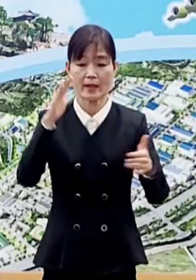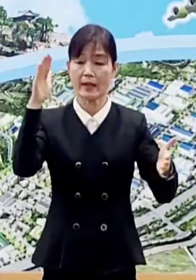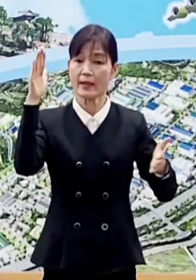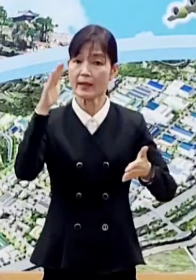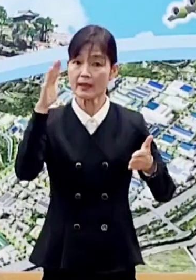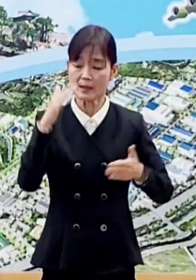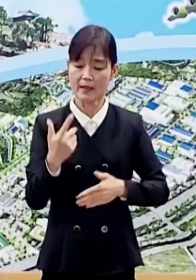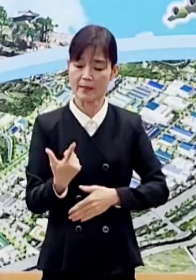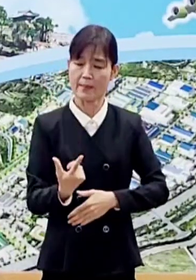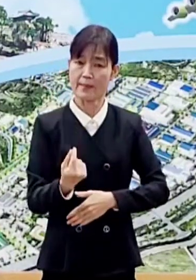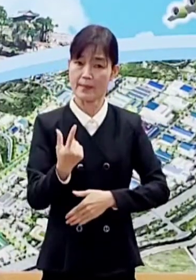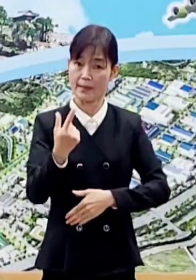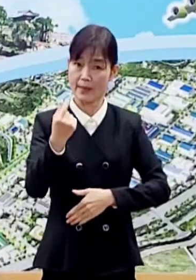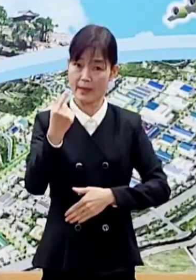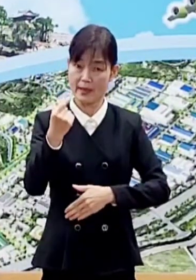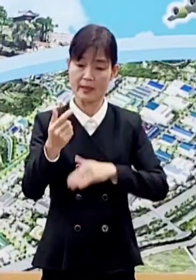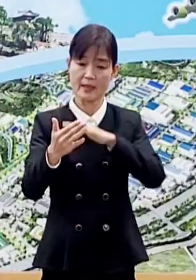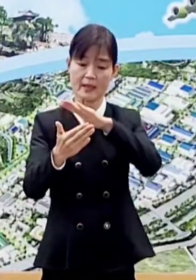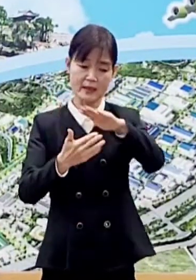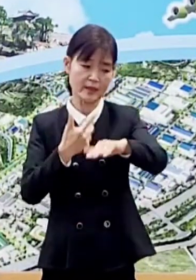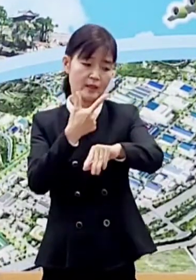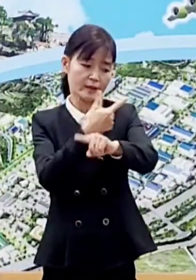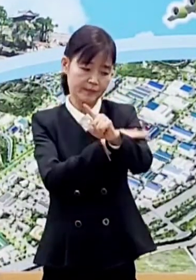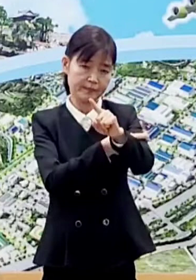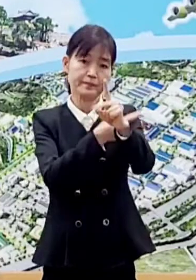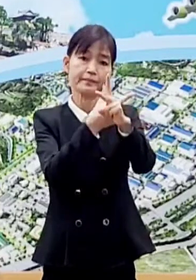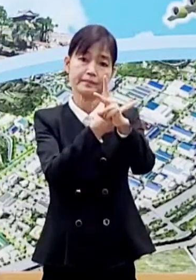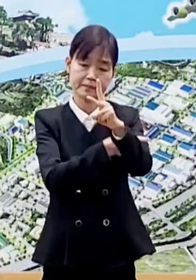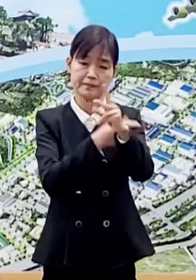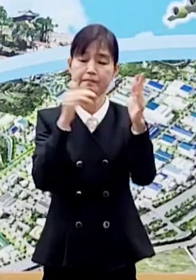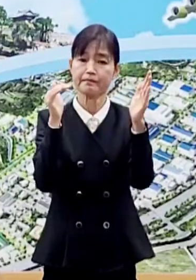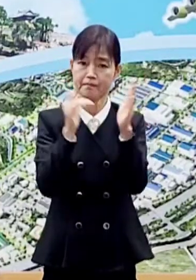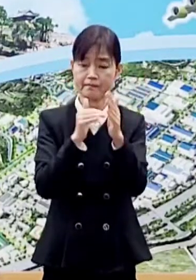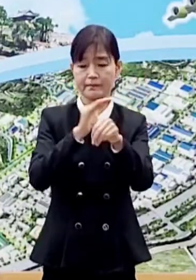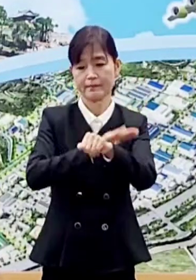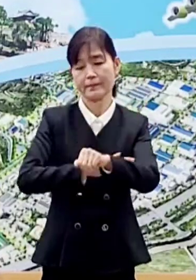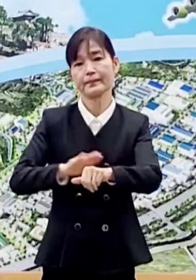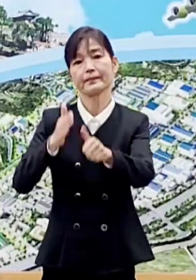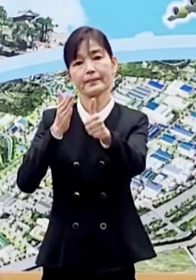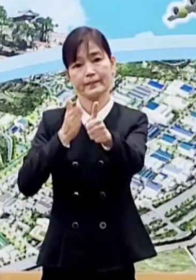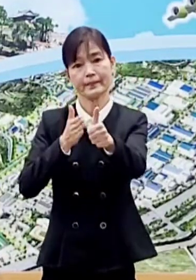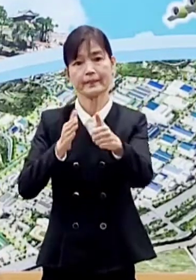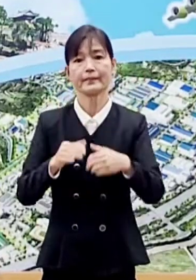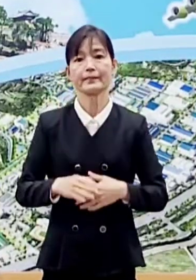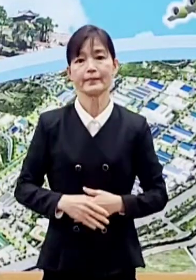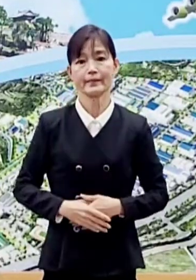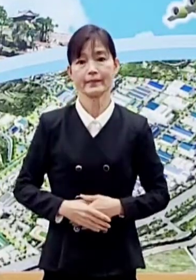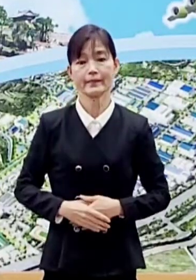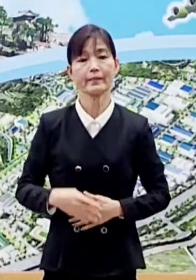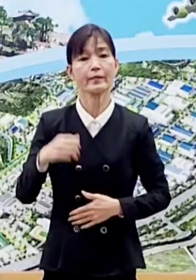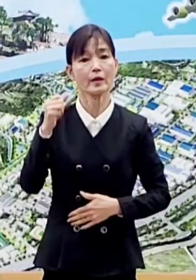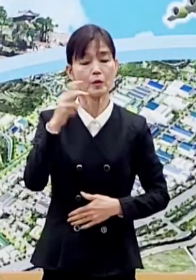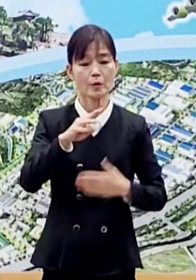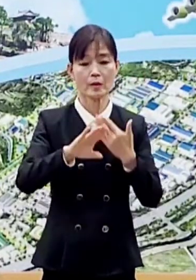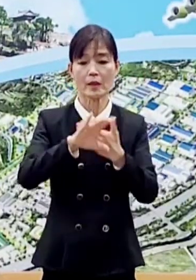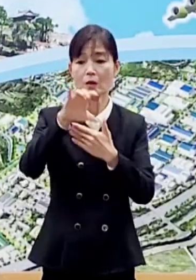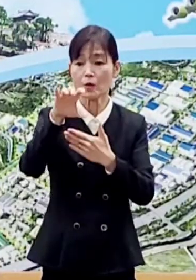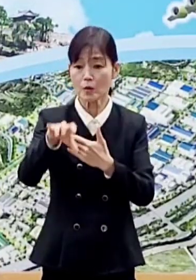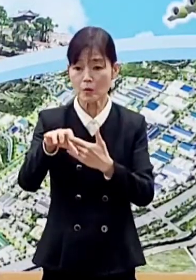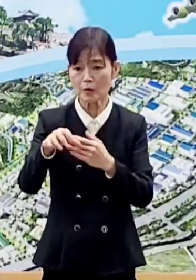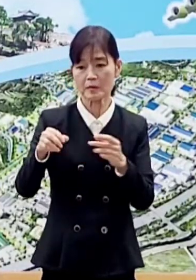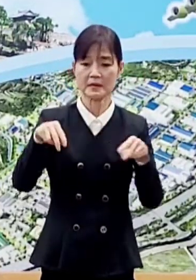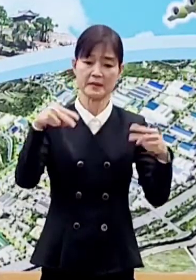청소년은 조속한 시일 내에 1, 2차 접종을 꼭 받으시기 바랍니다. 또한 타